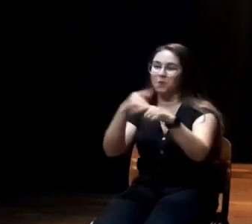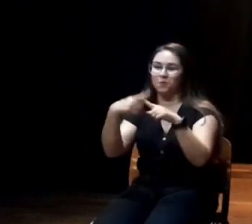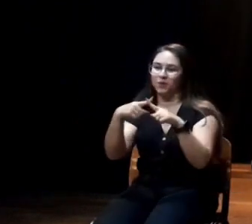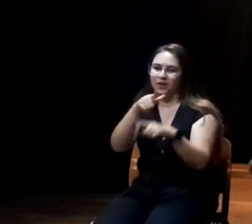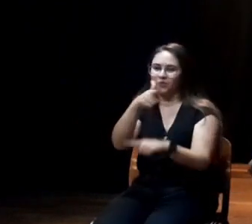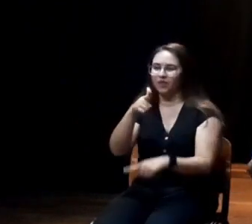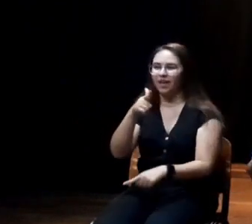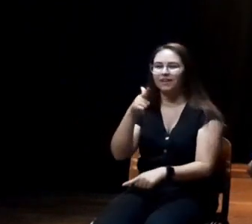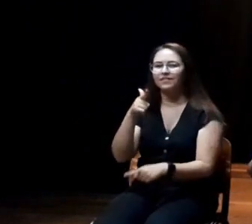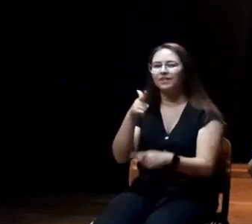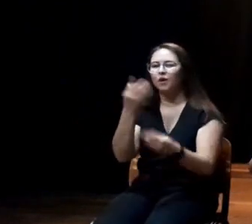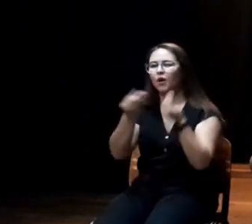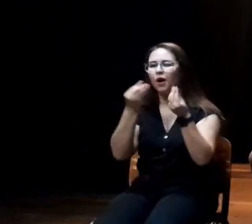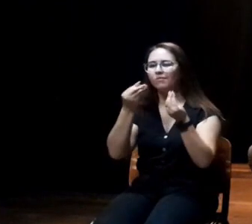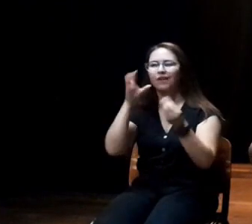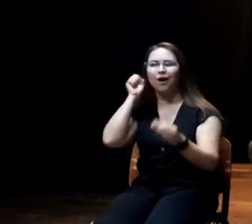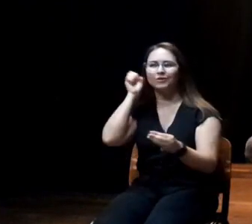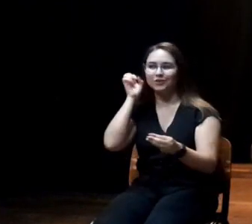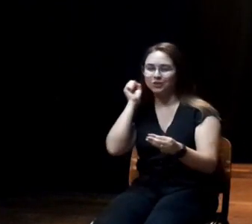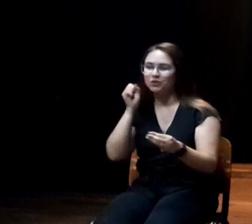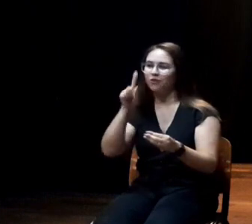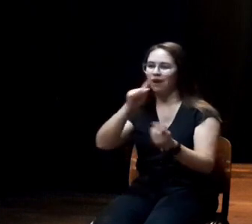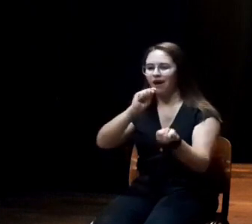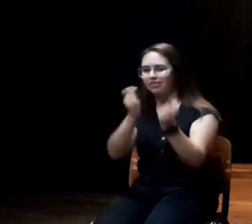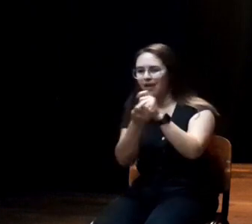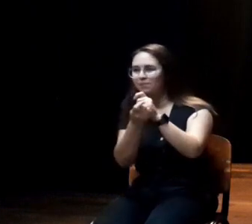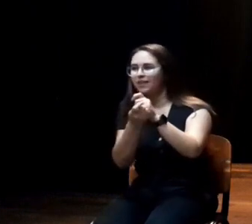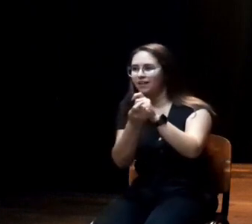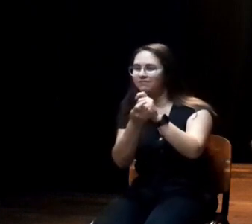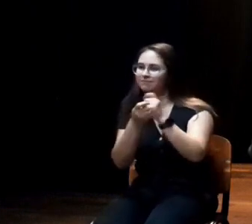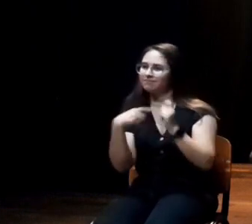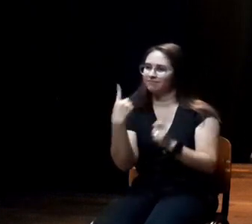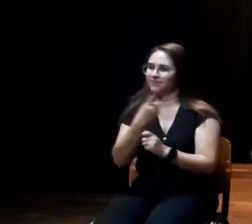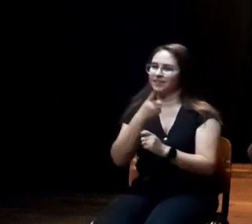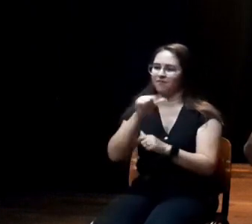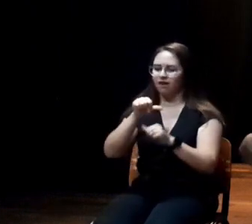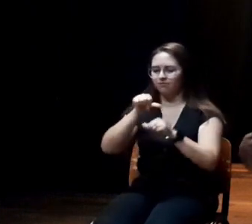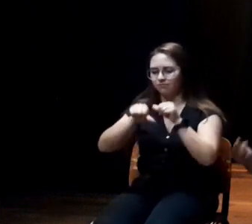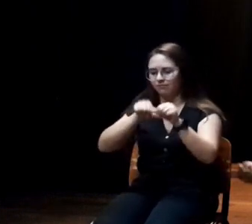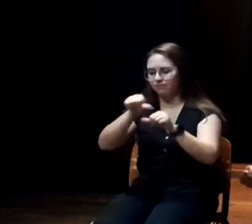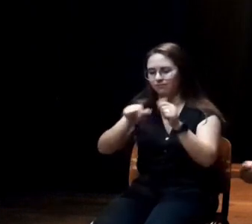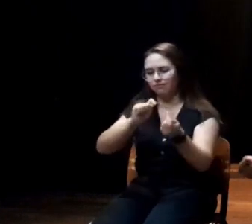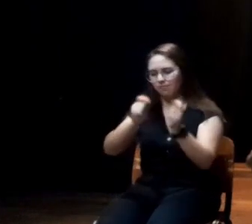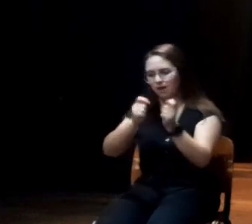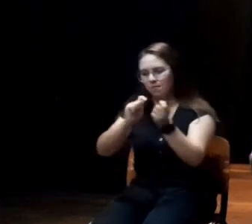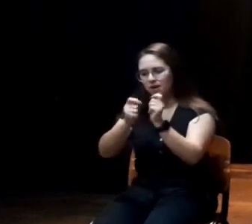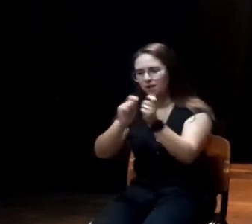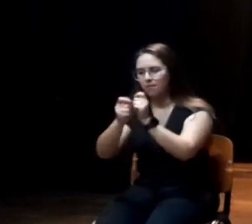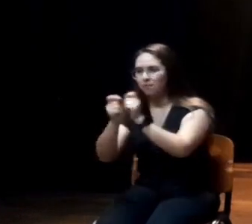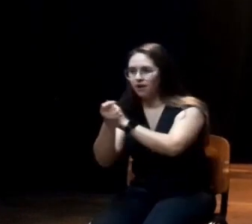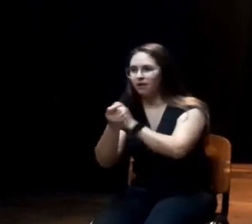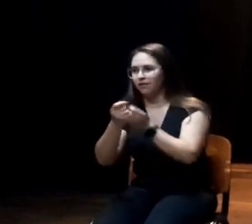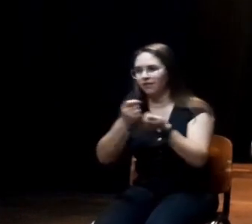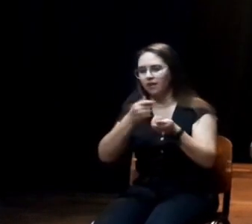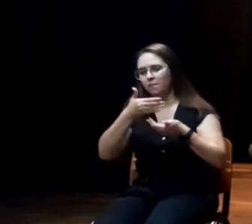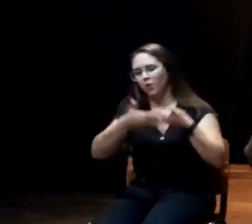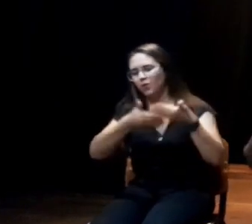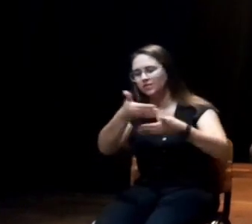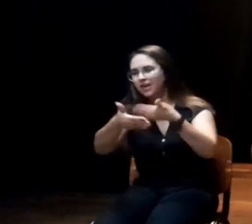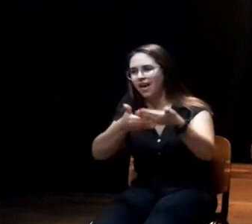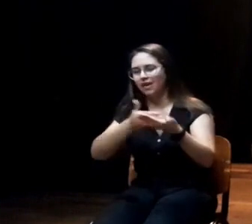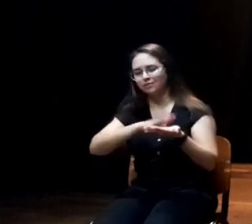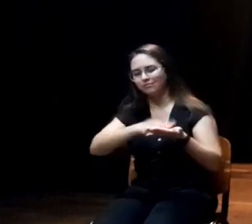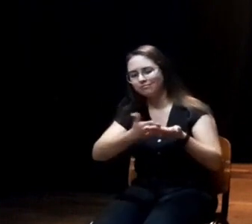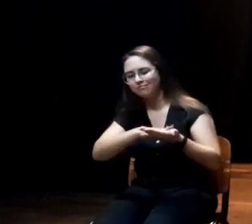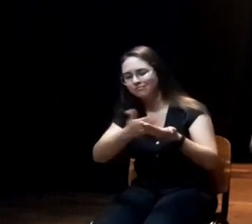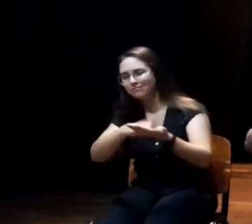referência auditiva. Sim. Entendeu? Então, são essas adaptações que a gente vai sofrendo na tradução. Durante o processo de